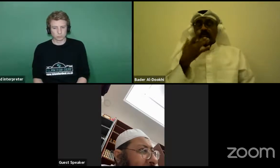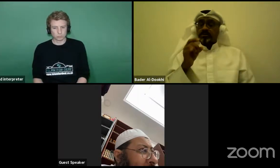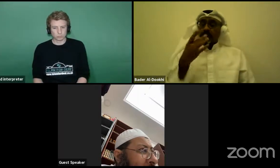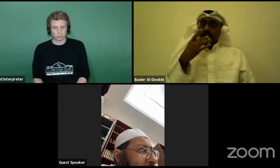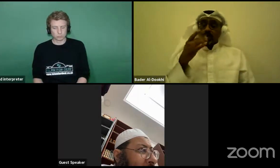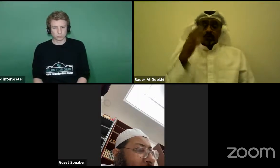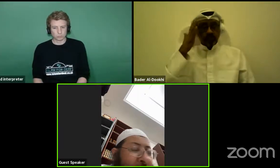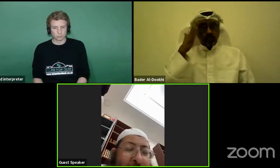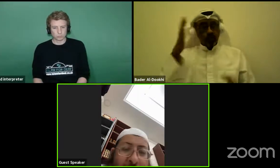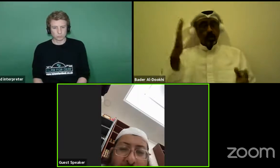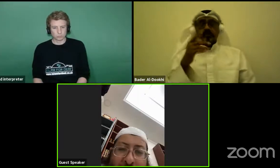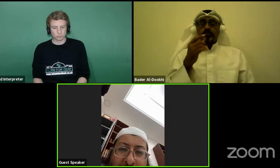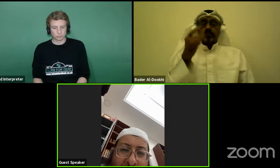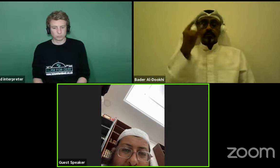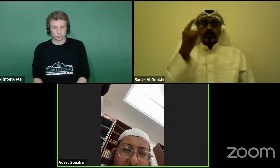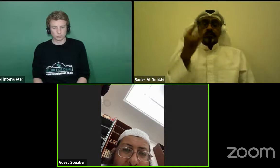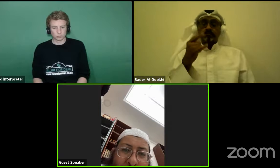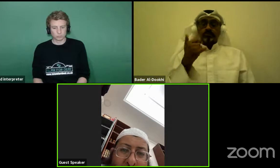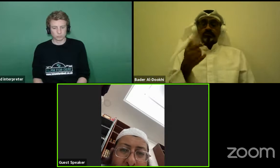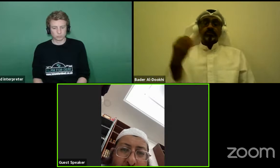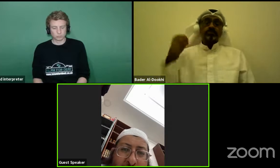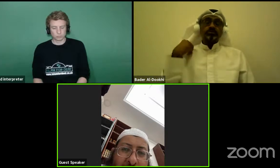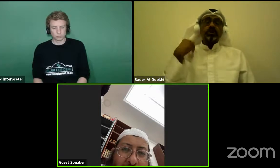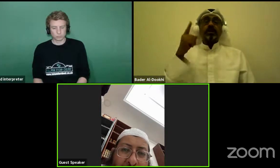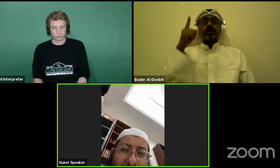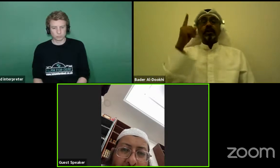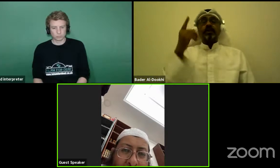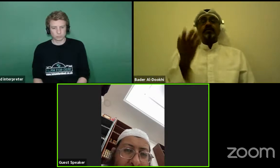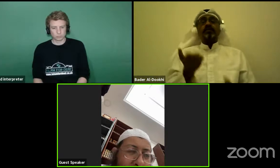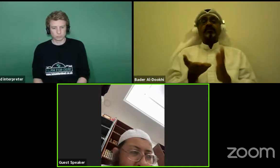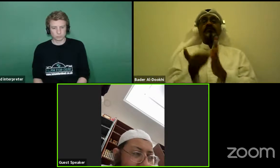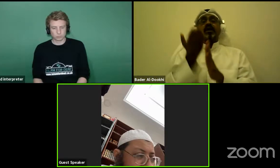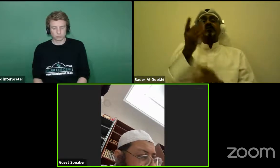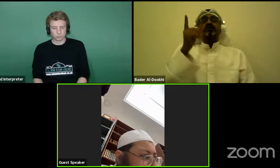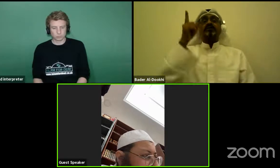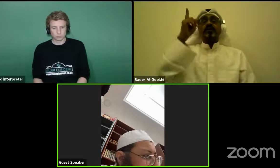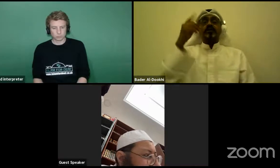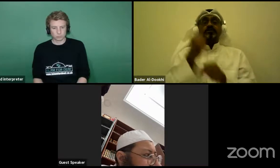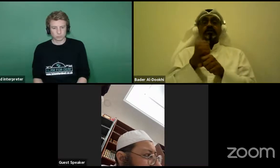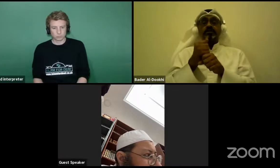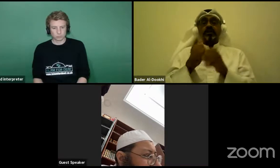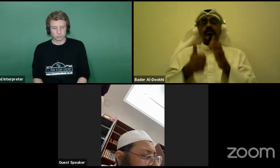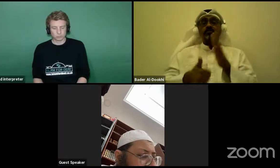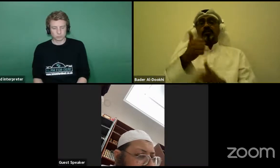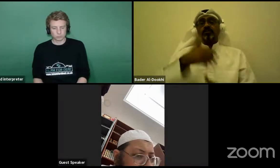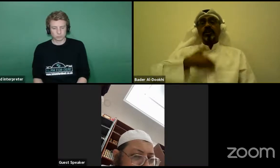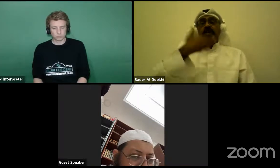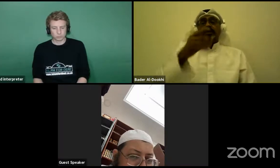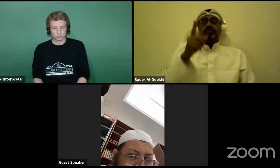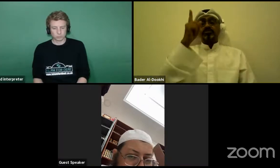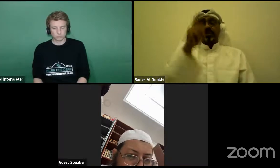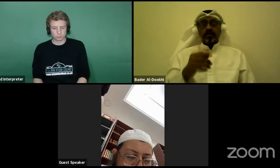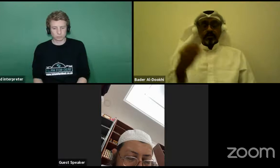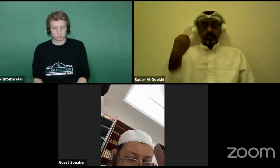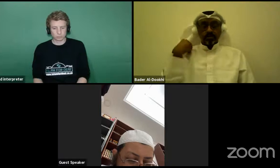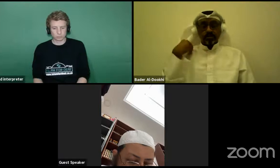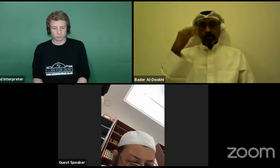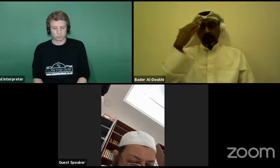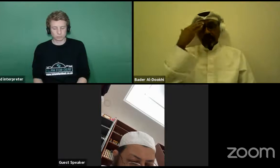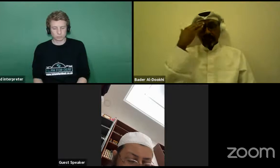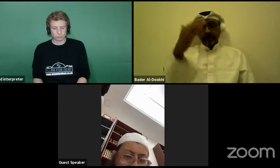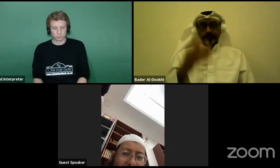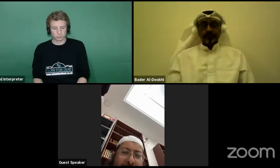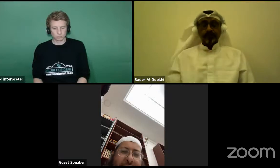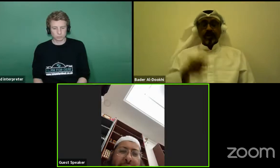يجزاه. الله ينفع به، نسأل الله أن ينفع به وأن يوفقنا وإياه لكل خير. آمين. جزاكم الله خير. السلام عليكم